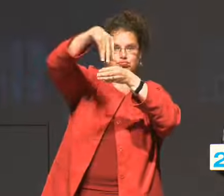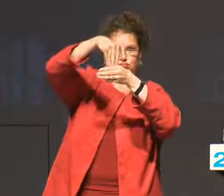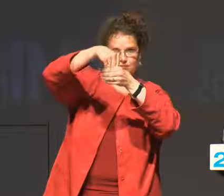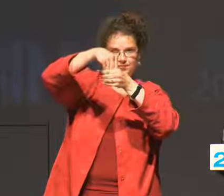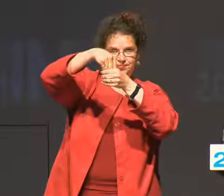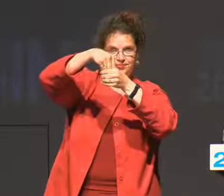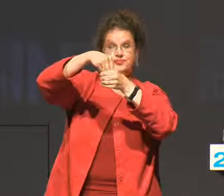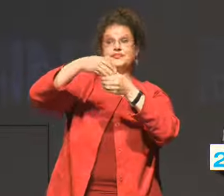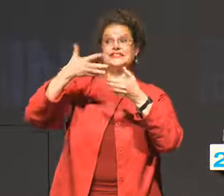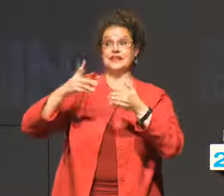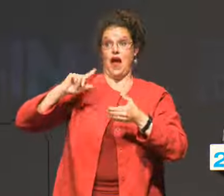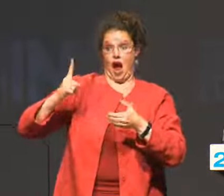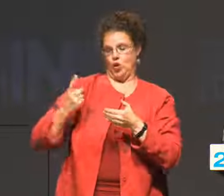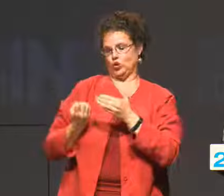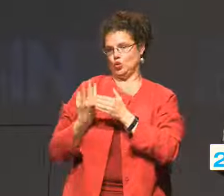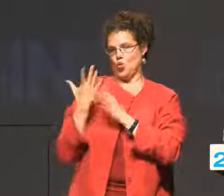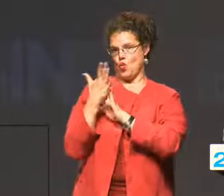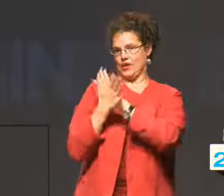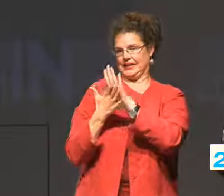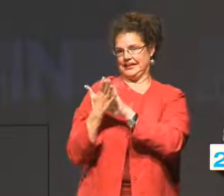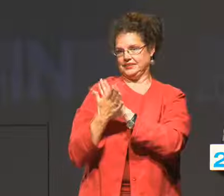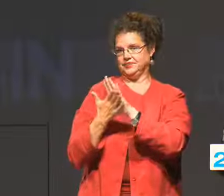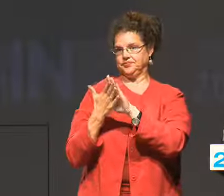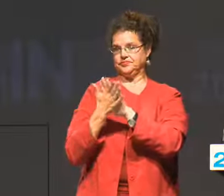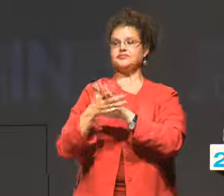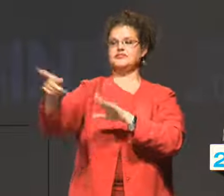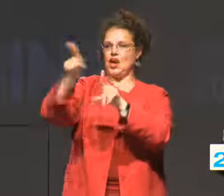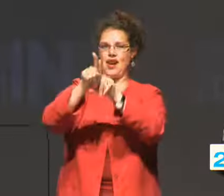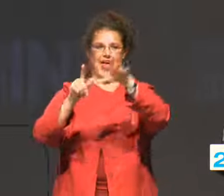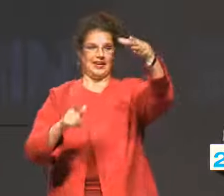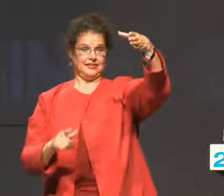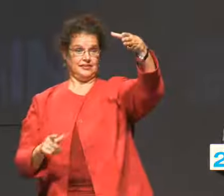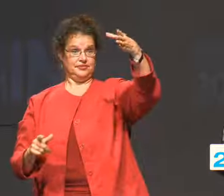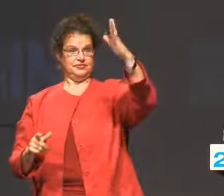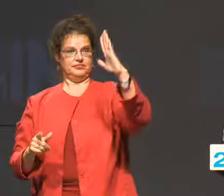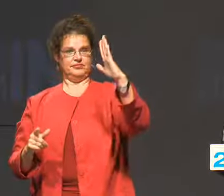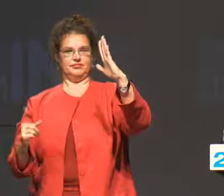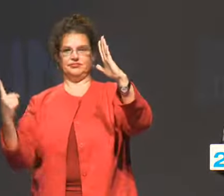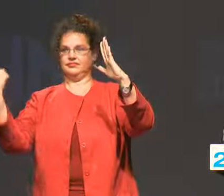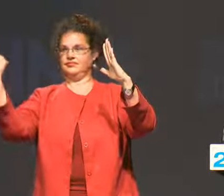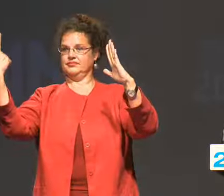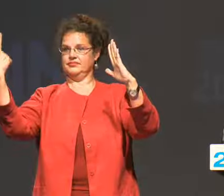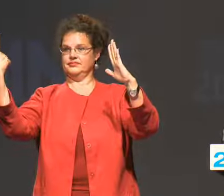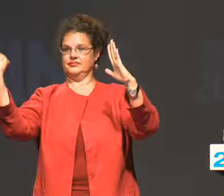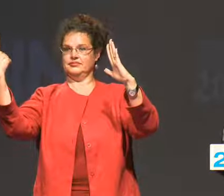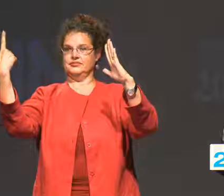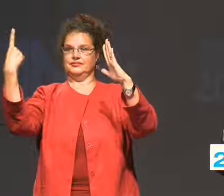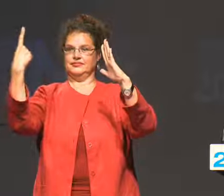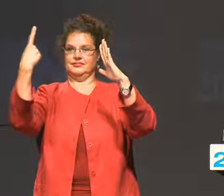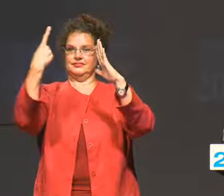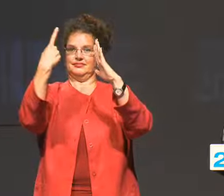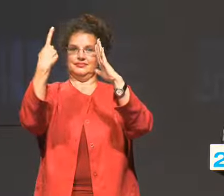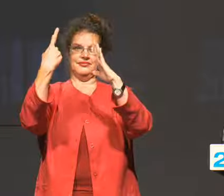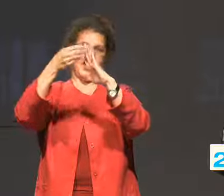Es ist eine neue Ideologie dahinter, hinter diesen Begriff, und natürlich hat sich jetzt auch eine neue Gebärde dazu